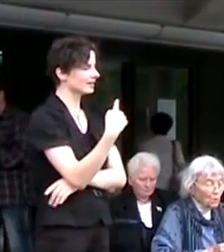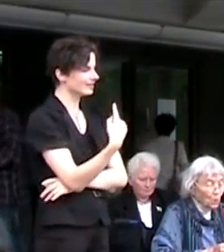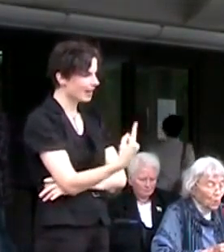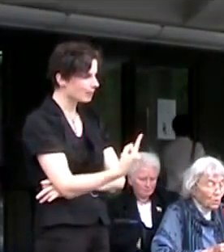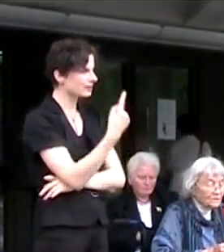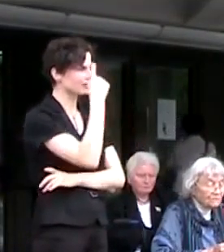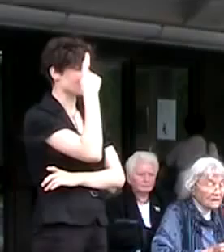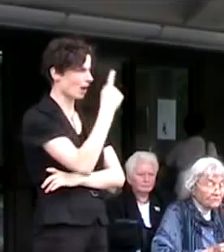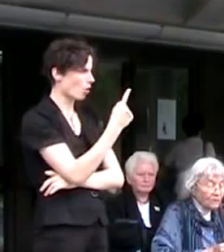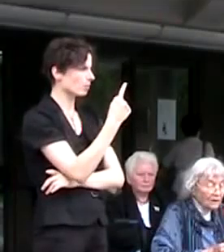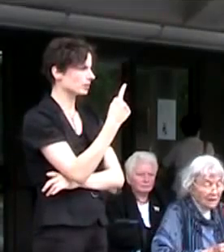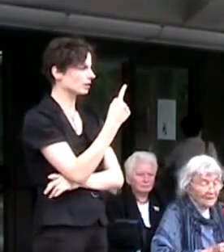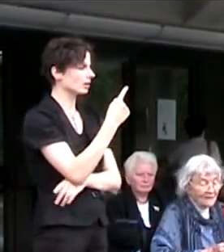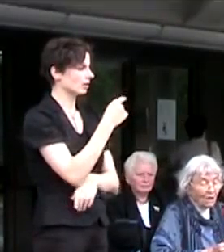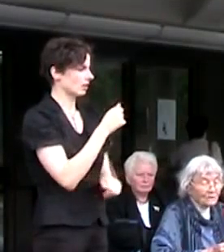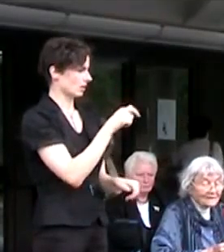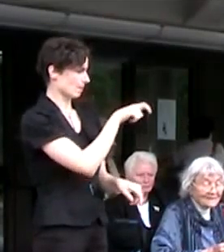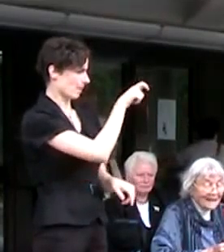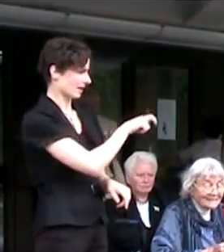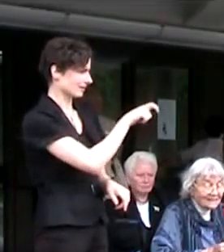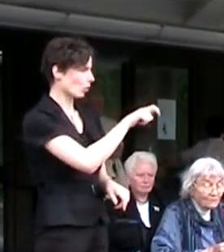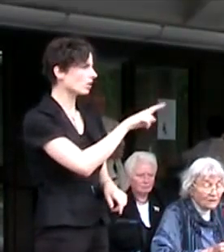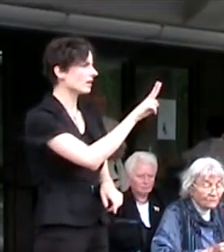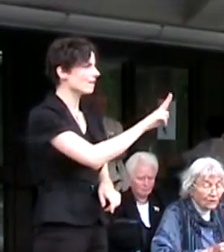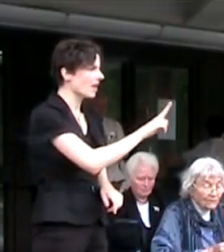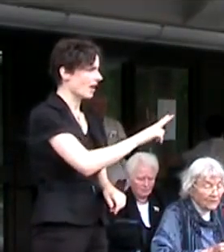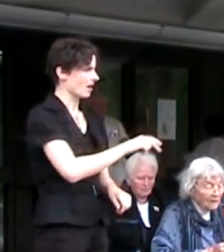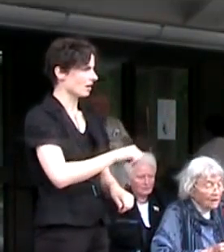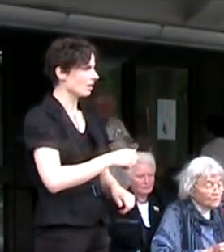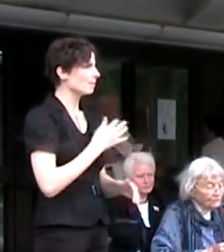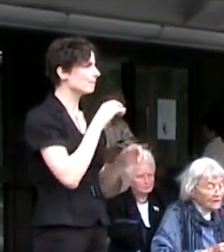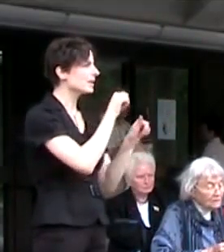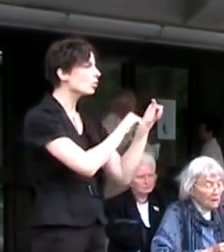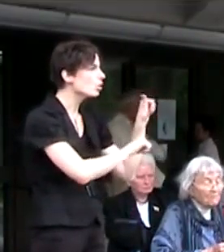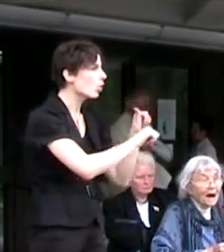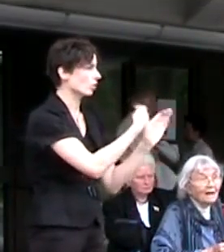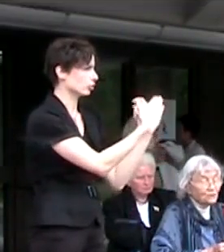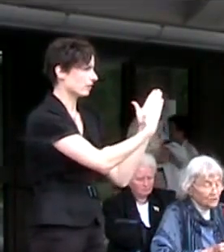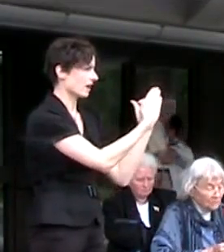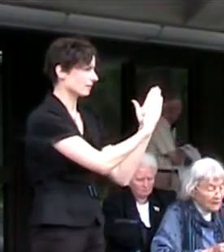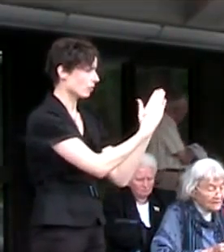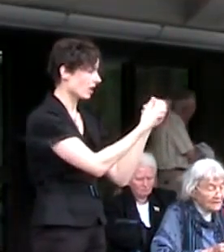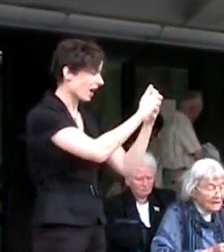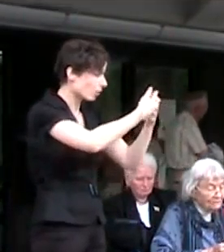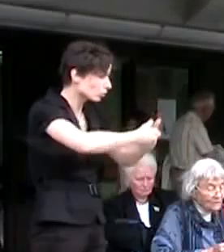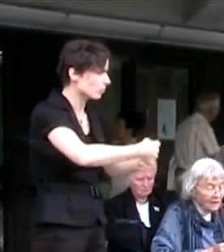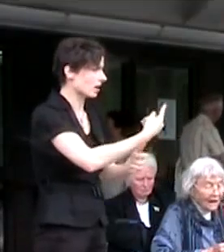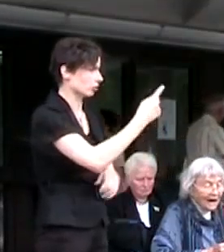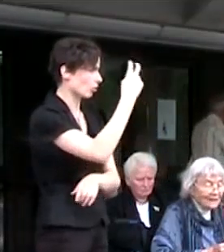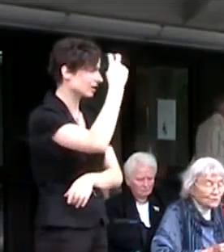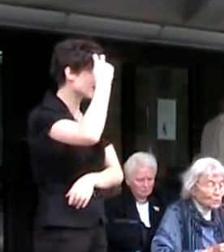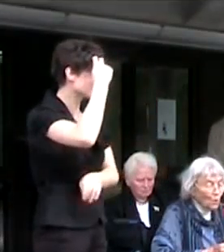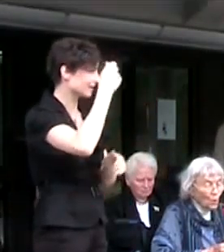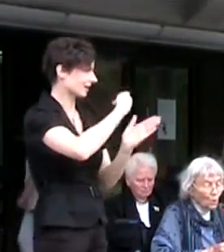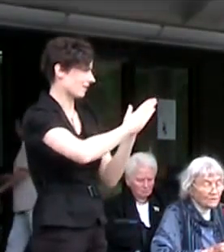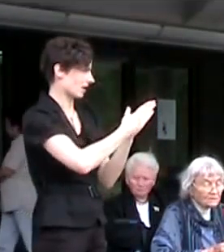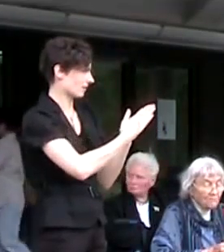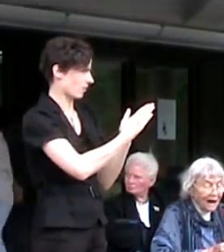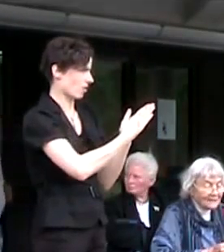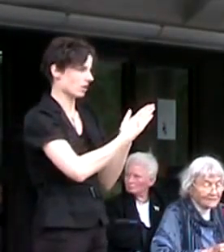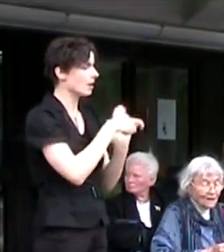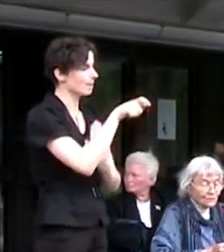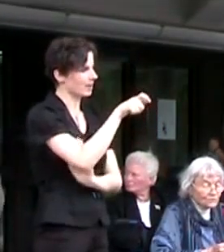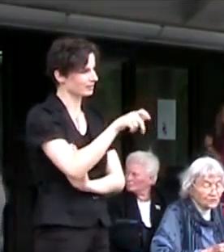das biologisch Wertvolle sei auch das geistig Wertvolle. So werde bei manisch-depressiven ein so